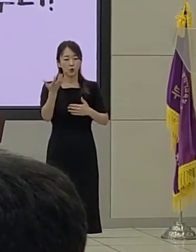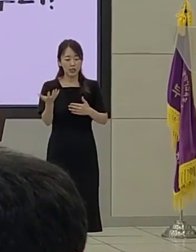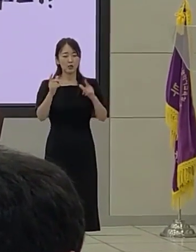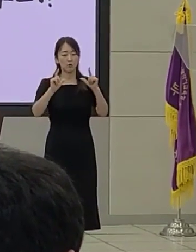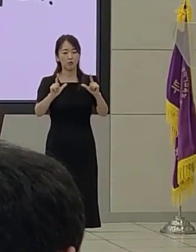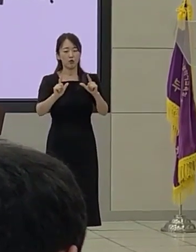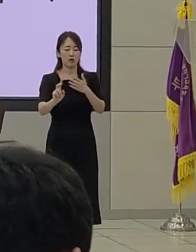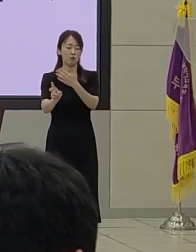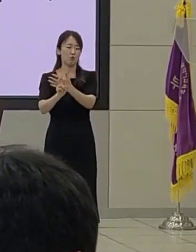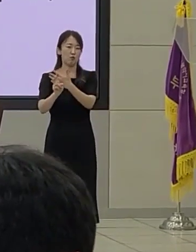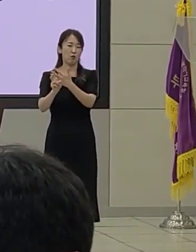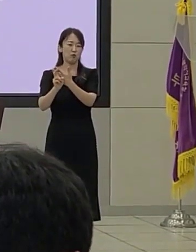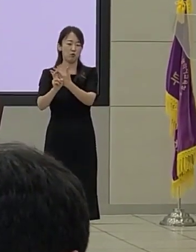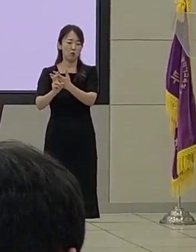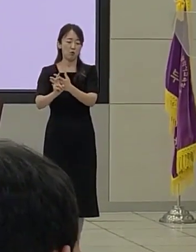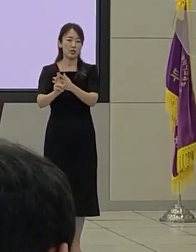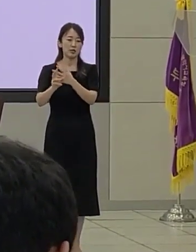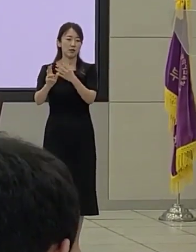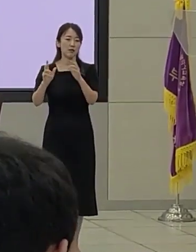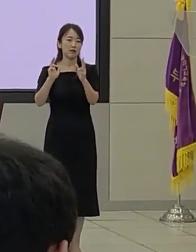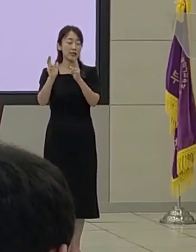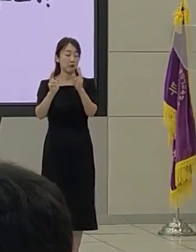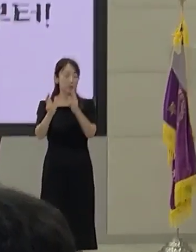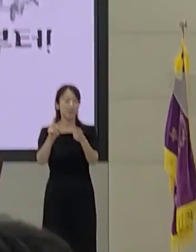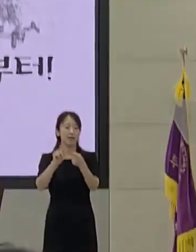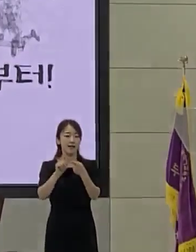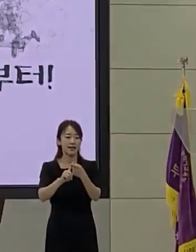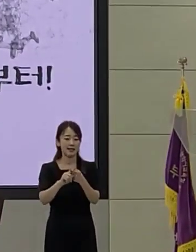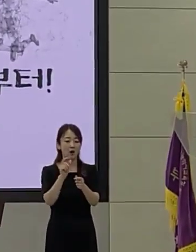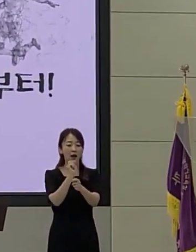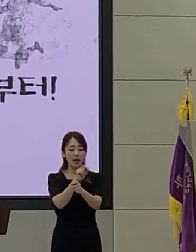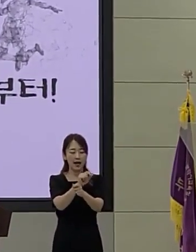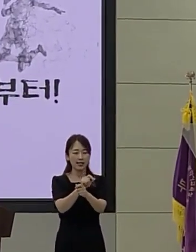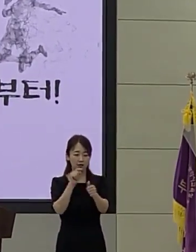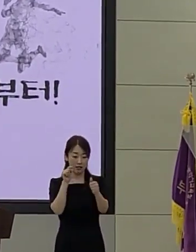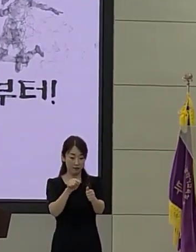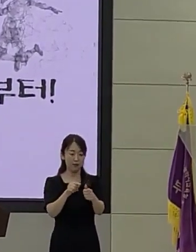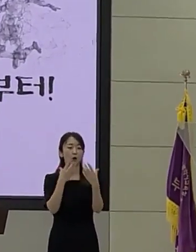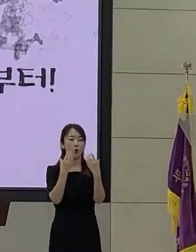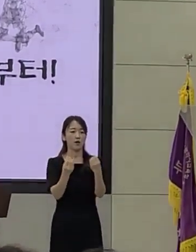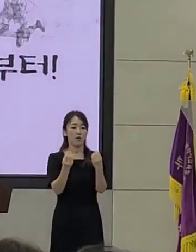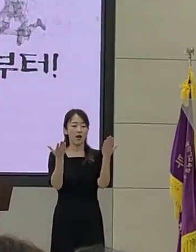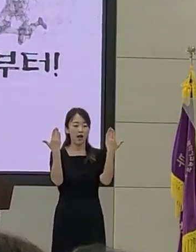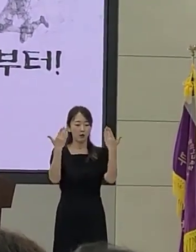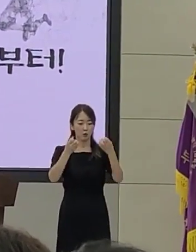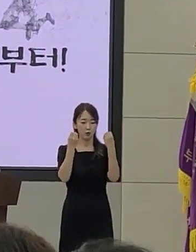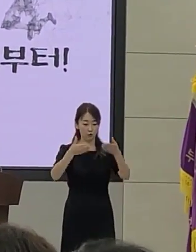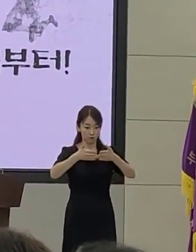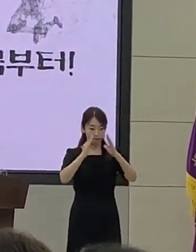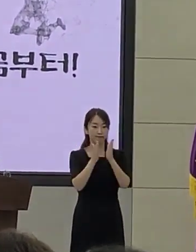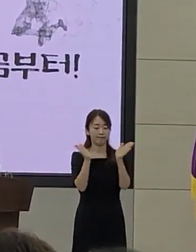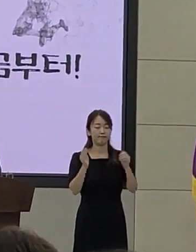학교 이전 부지 무단점유업체에 대한 행정 대집행을 완료하고 학교 신축공사에